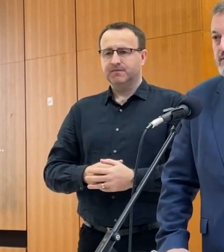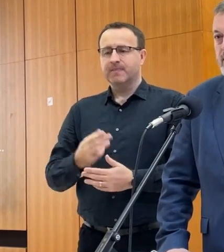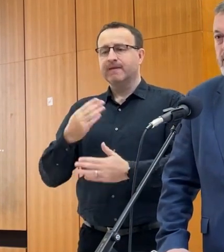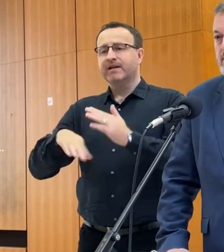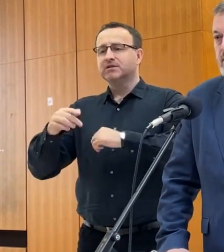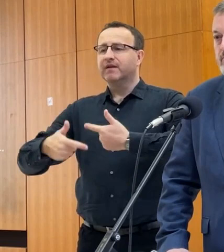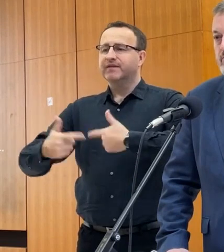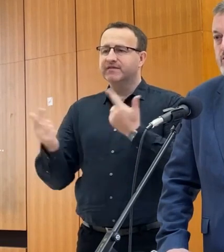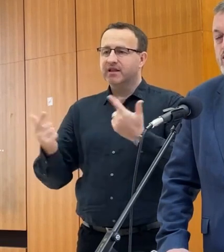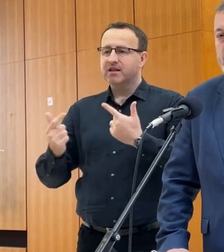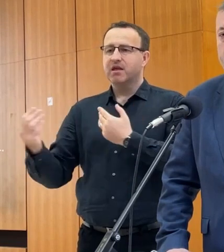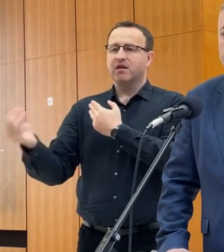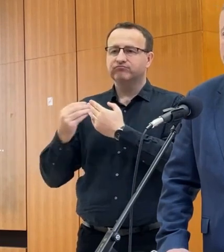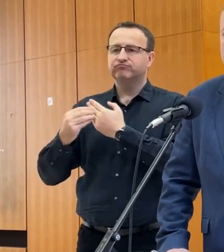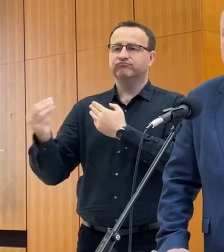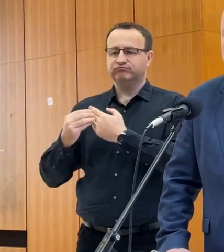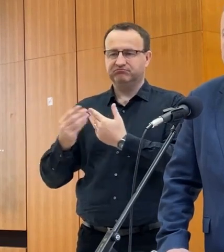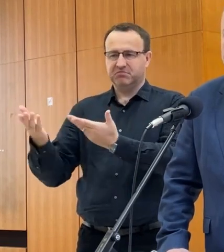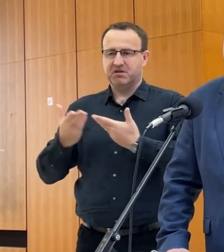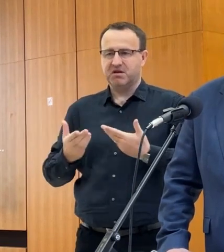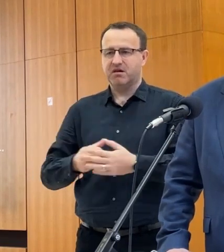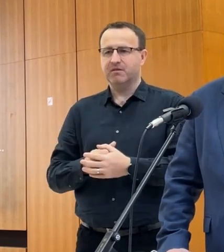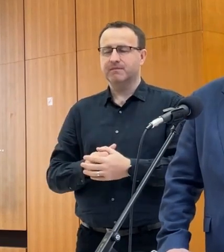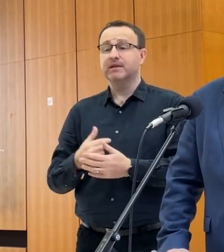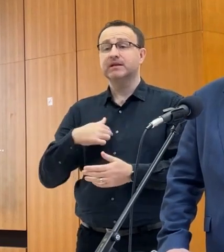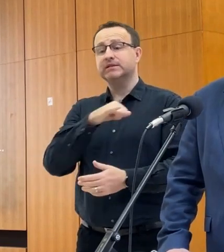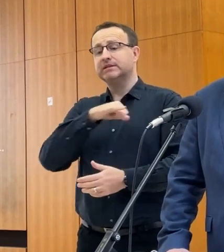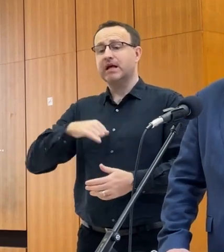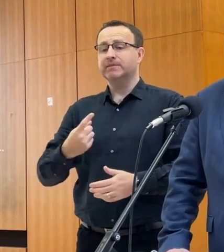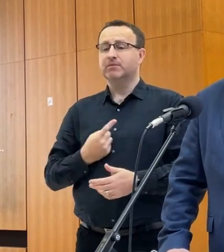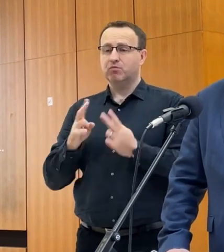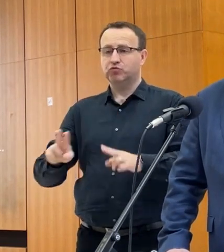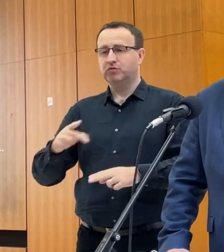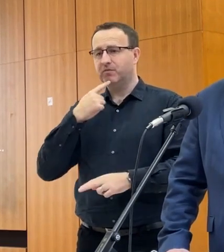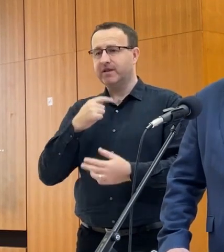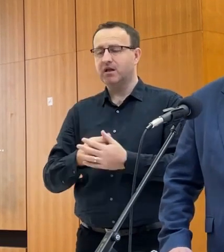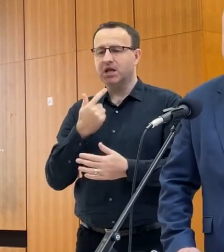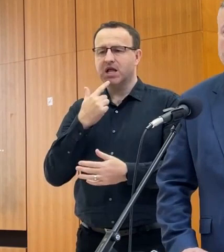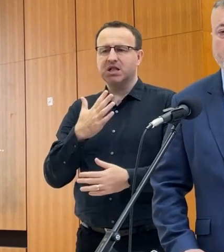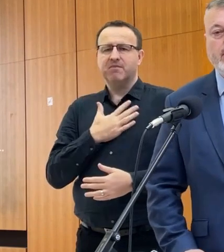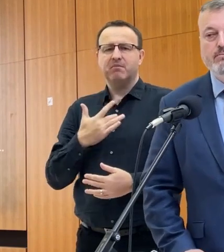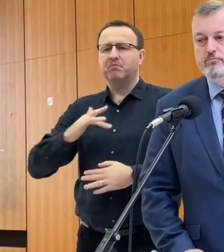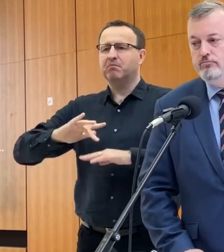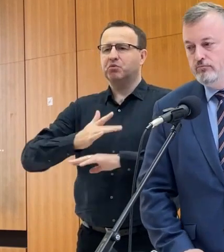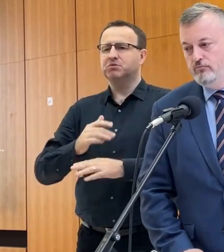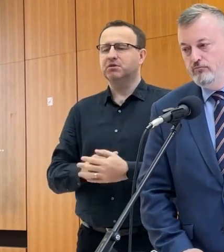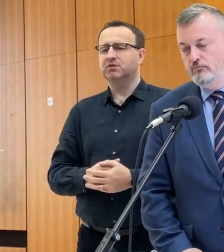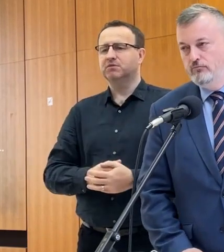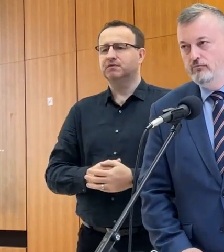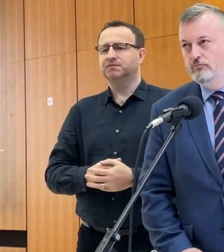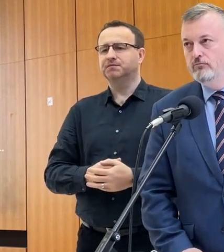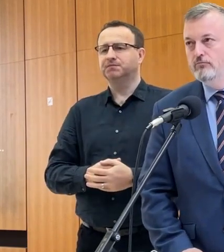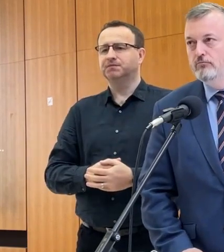Viaceré vysvetlenia sme dostali. Za seba môžem iba povedať, že nemám pocit, že by